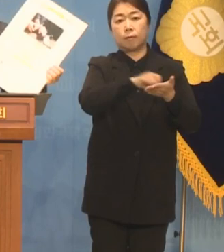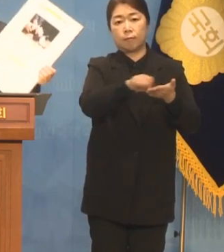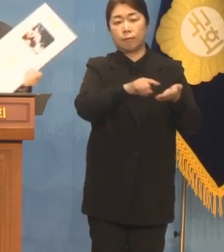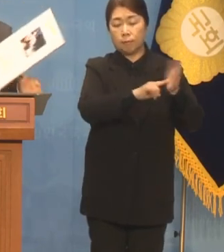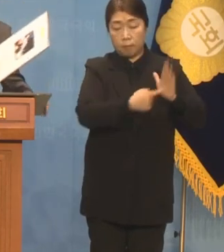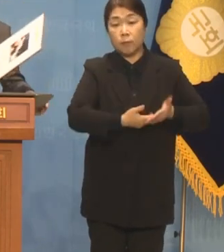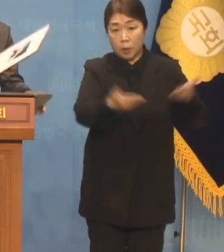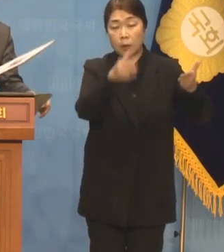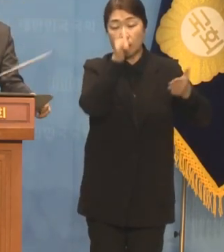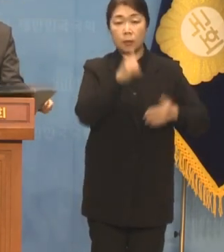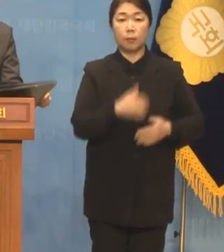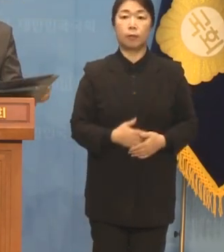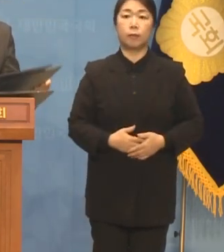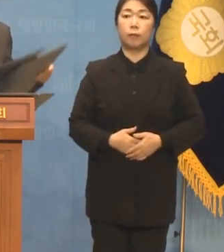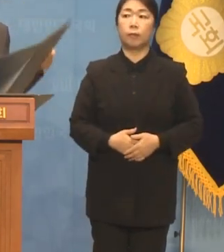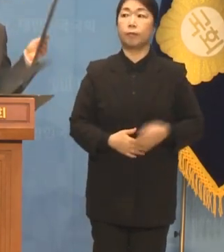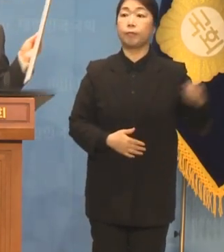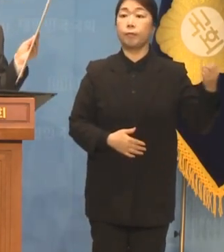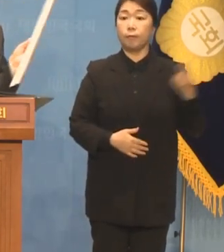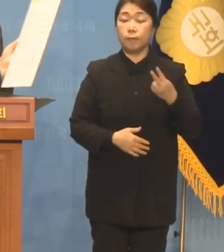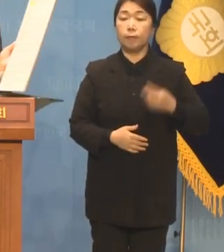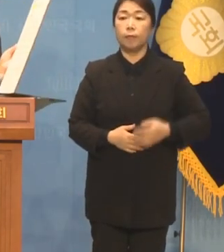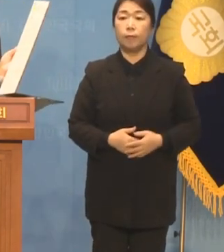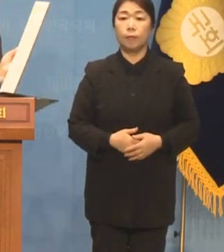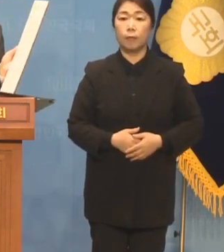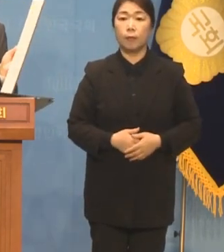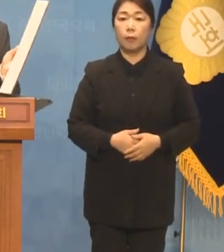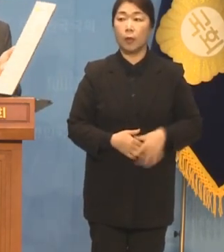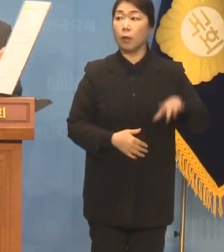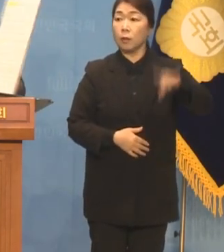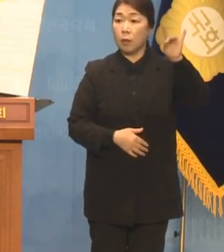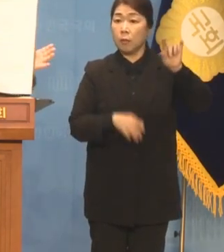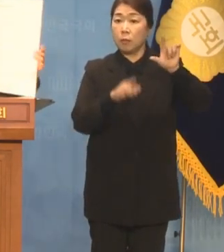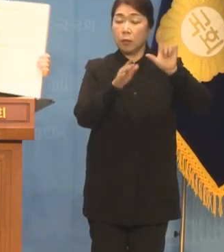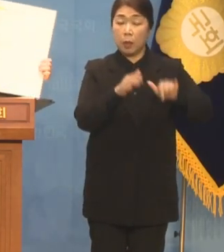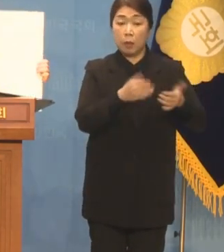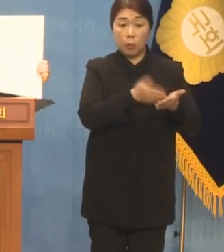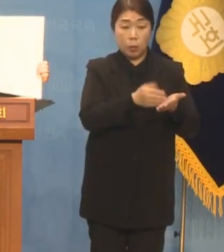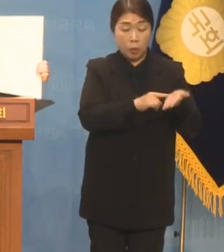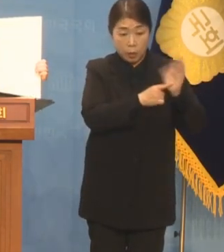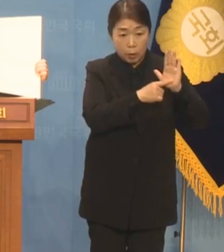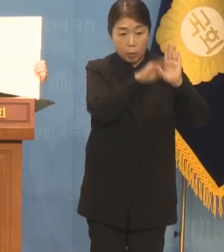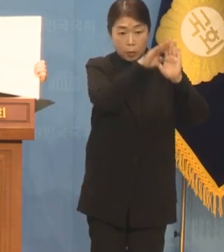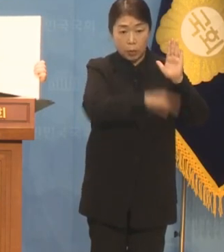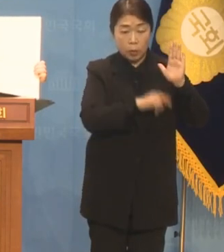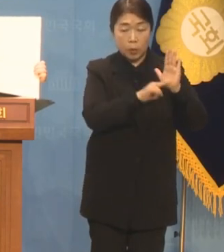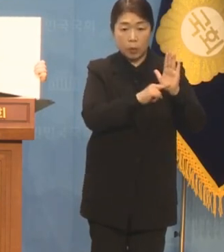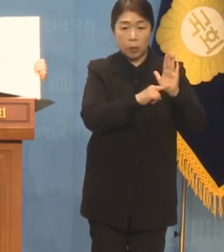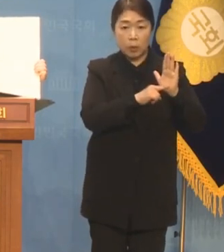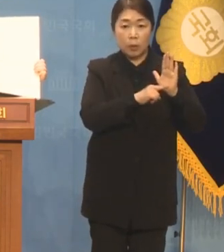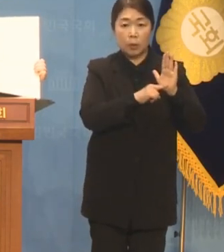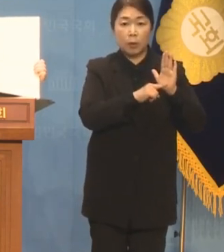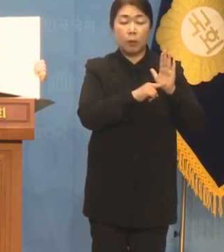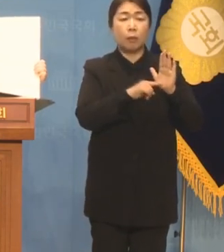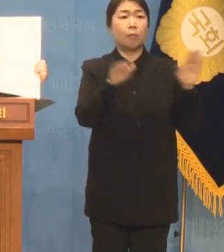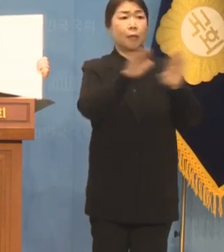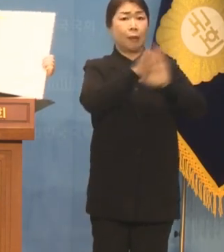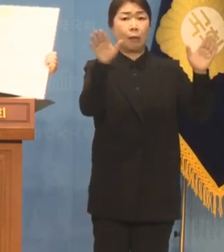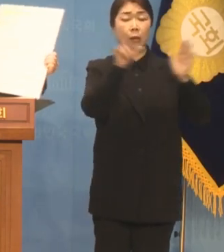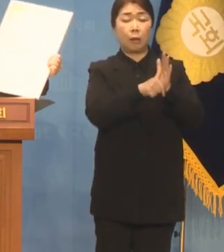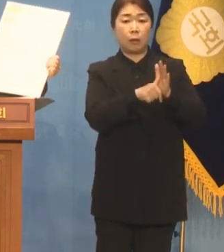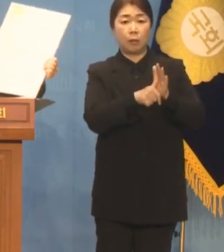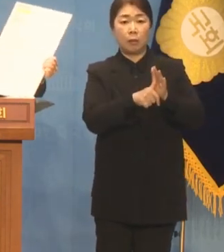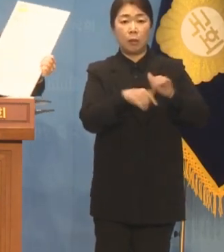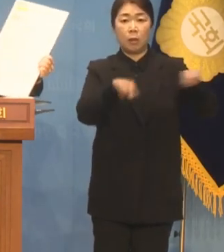보도가 되고 있습니다. 그리고 초기의 보도는 백주의 정치 테러라고